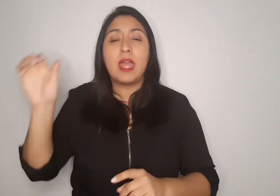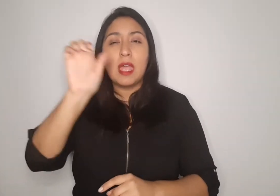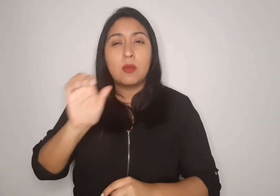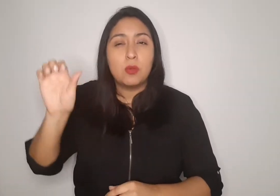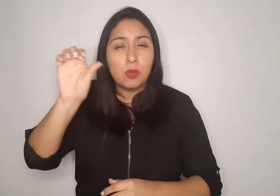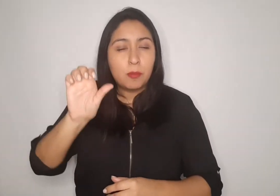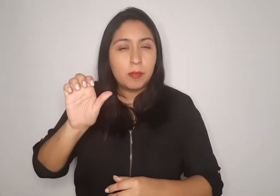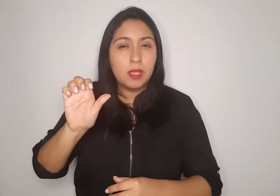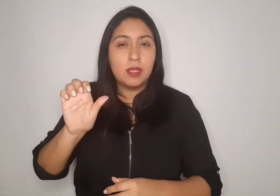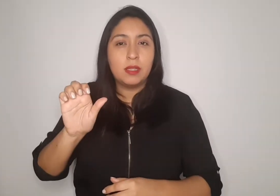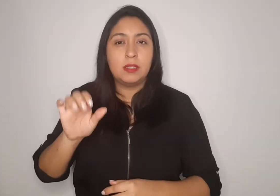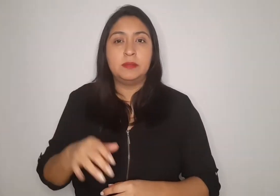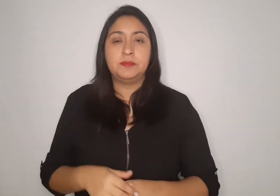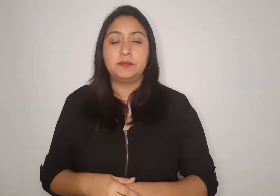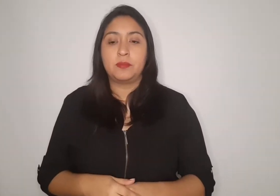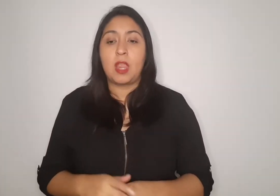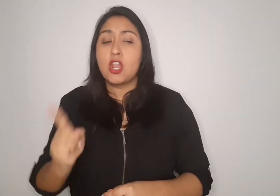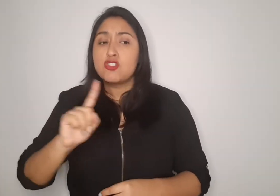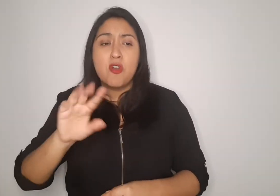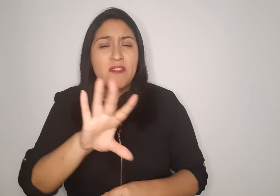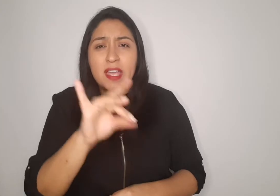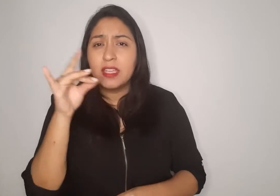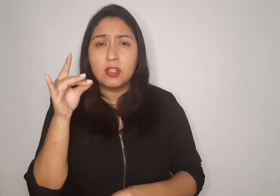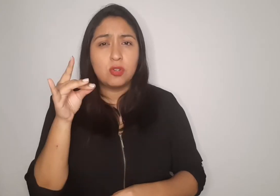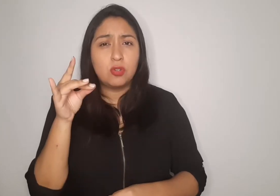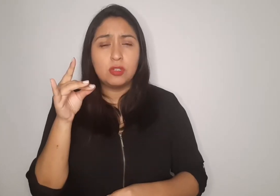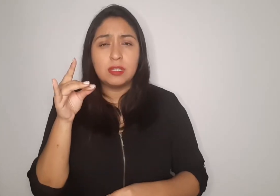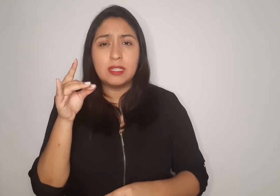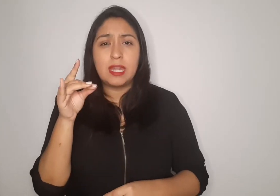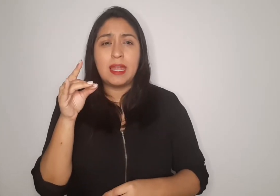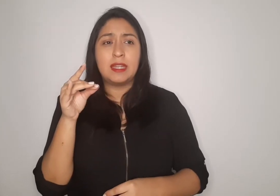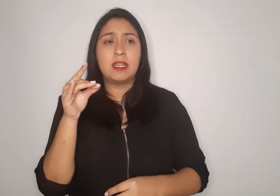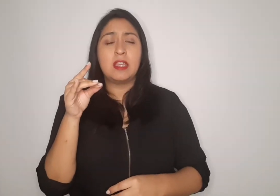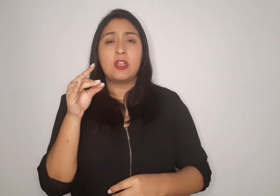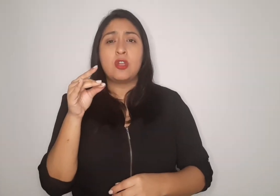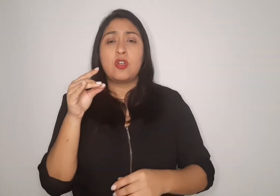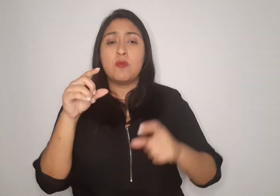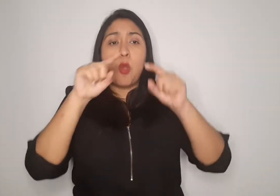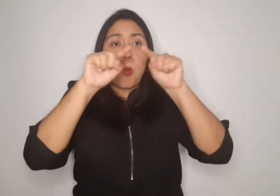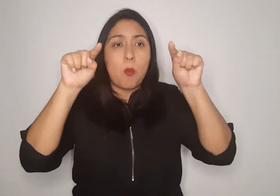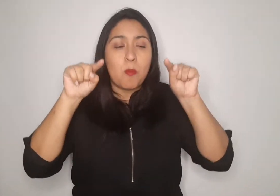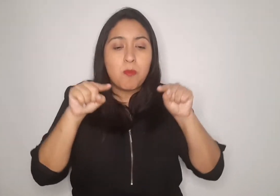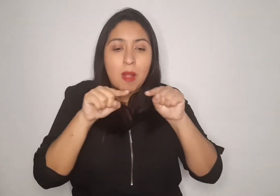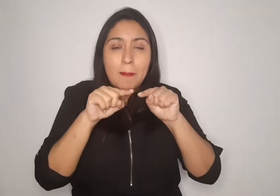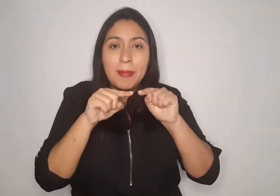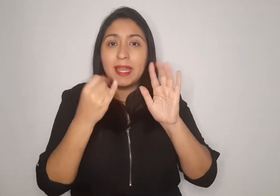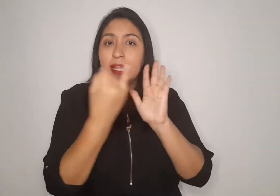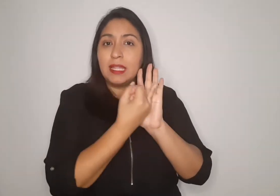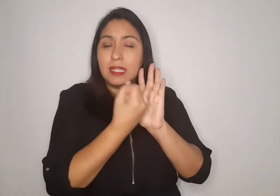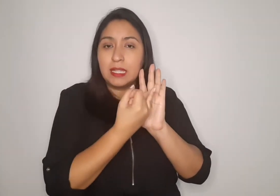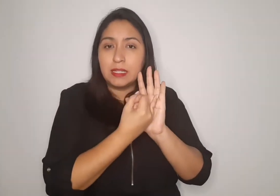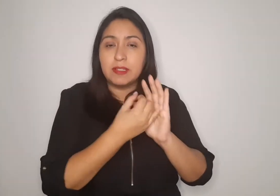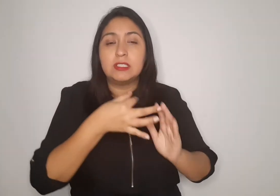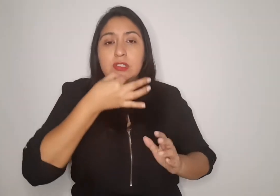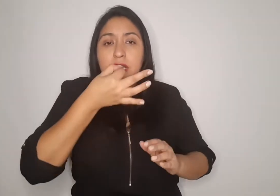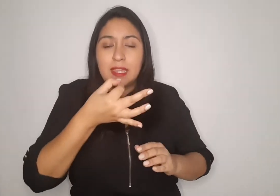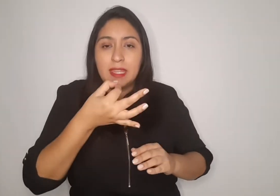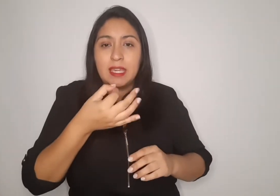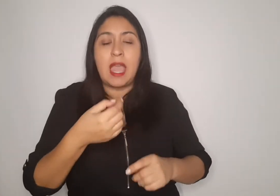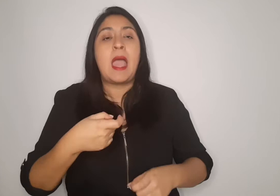¿ya? Aquí tú no vas a encontrar una cédula de identificación que diga este metagua, este cántaro, esta pieza